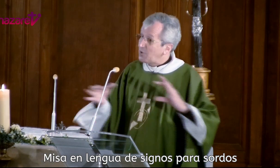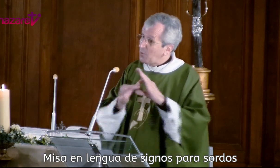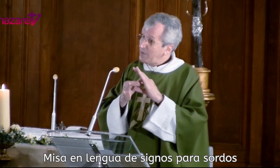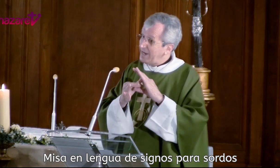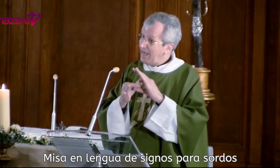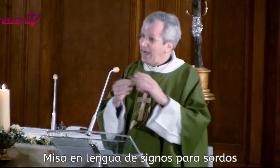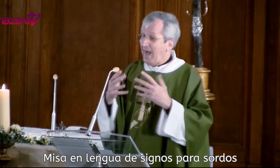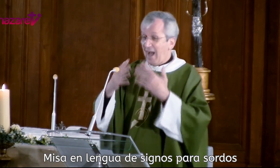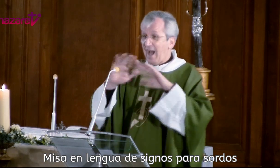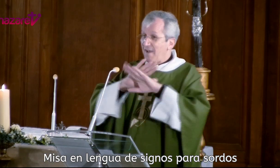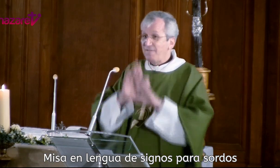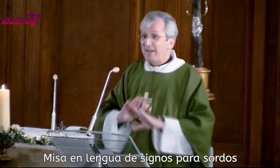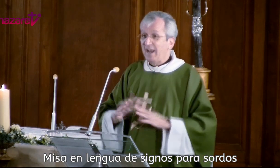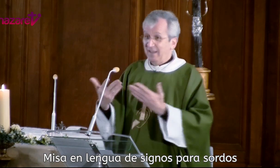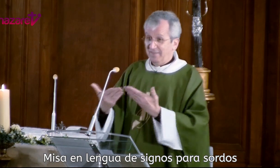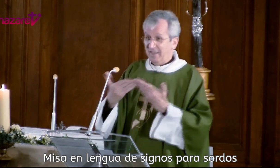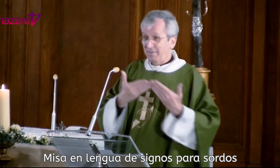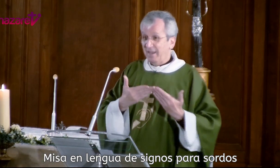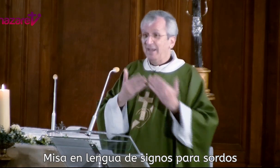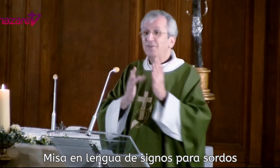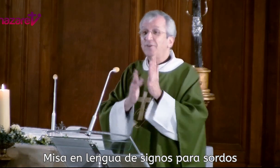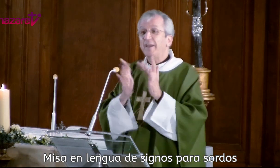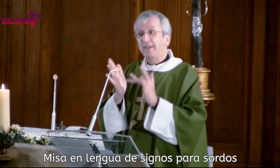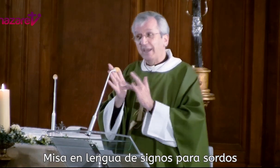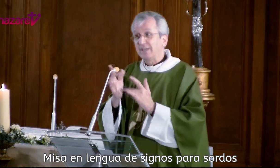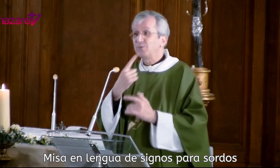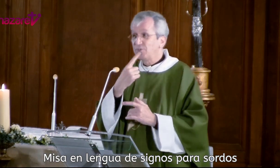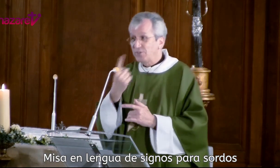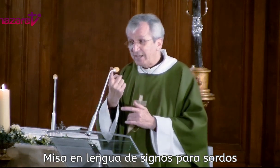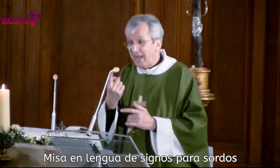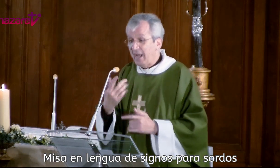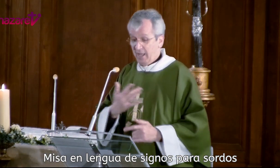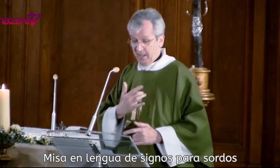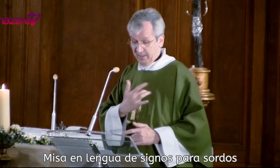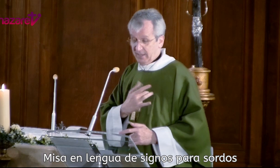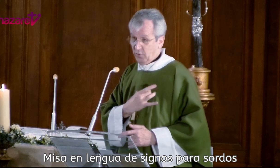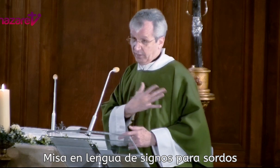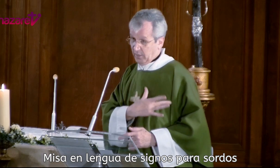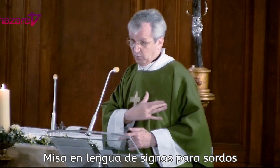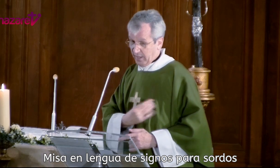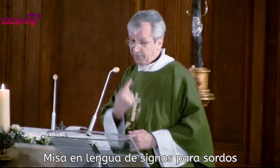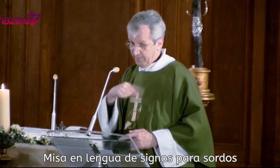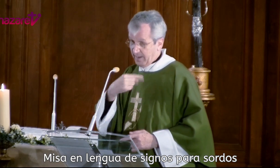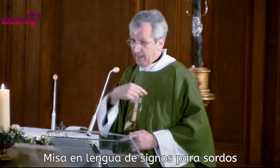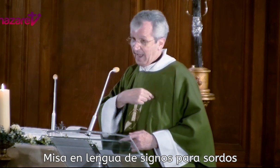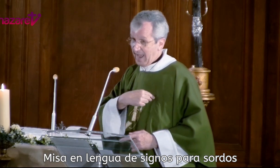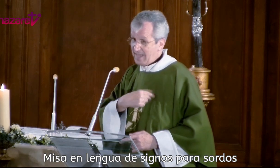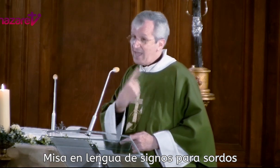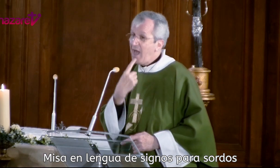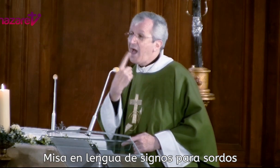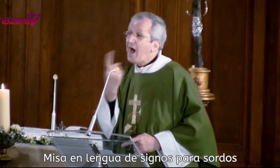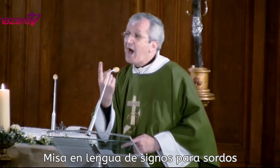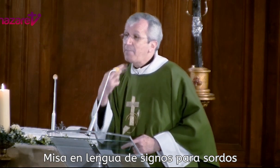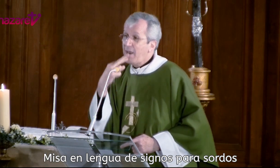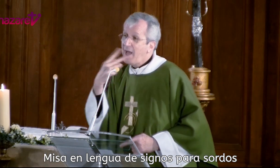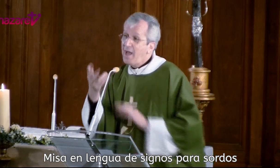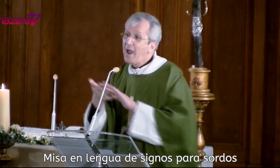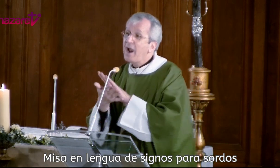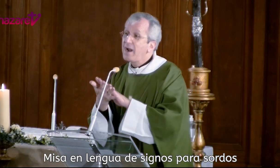unirá al final del Evangelio en que Jesús nos dirá, de lo que el corazón hay, habla la